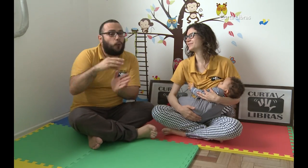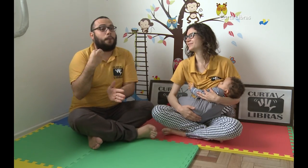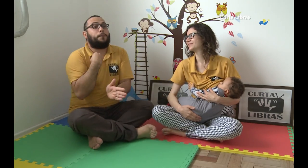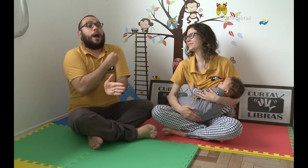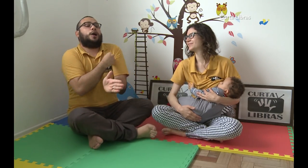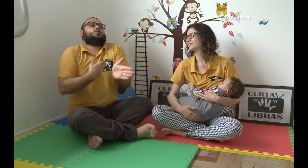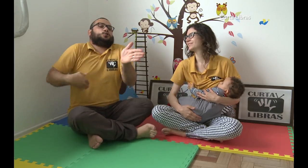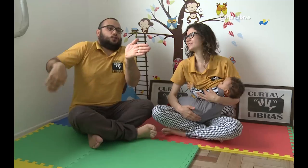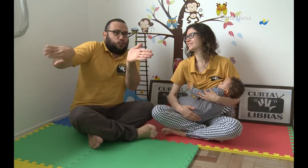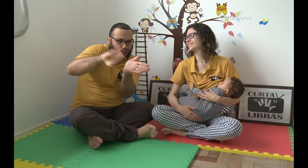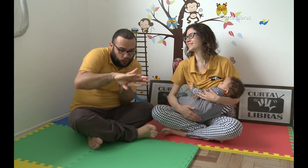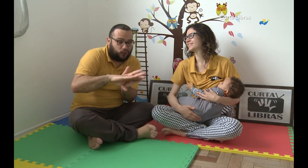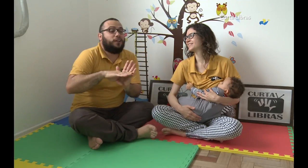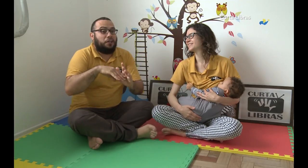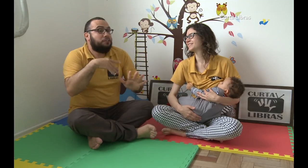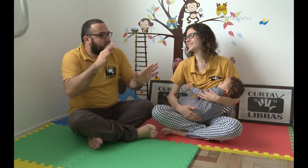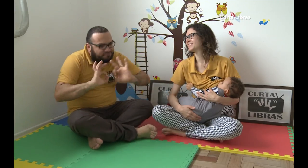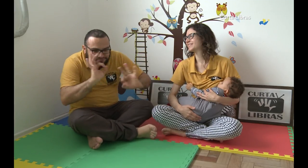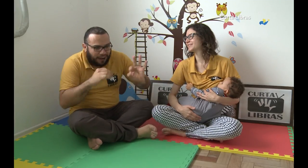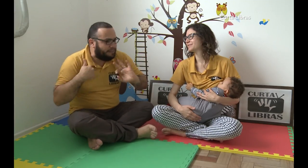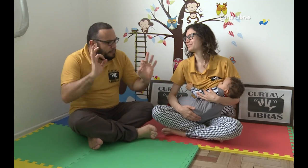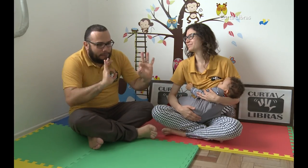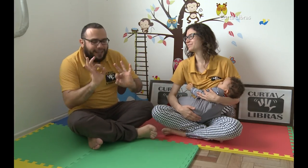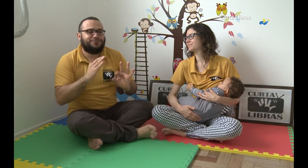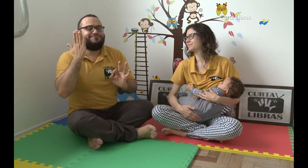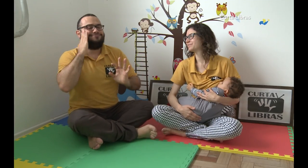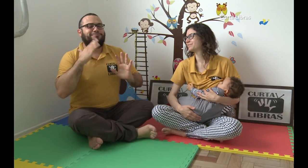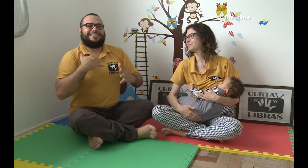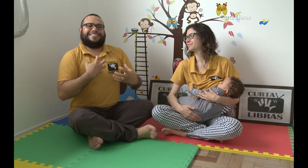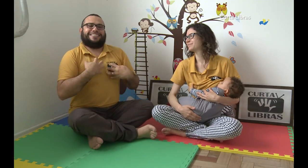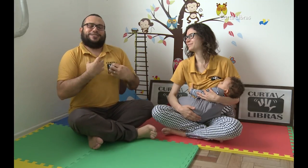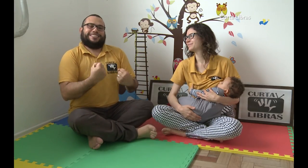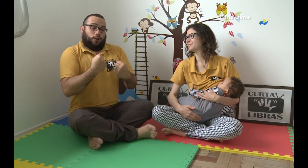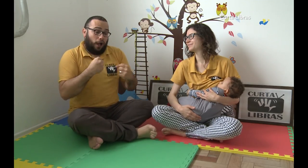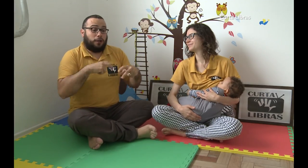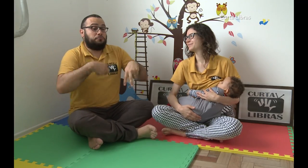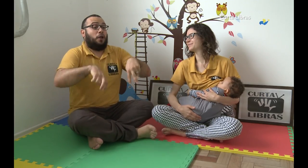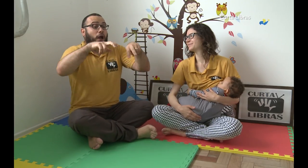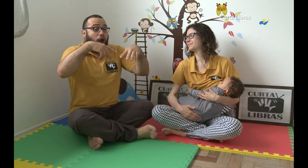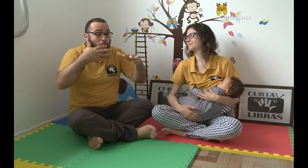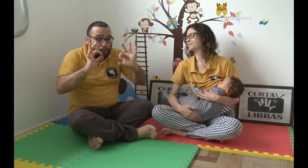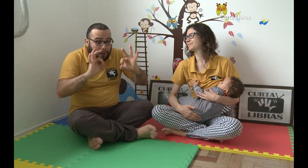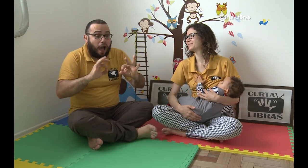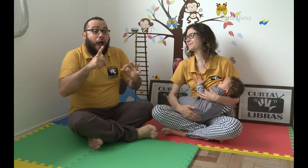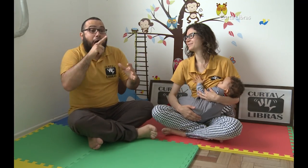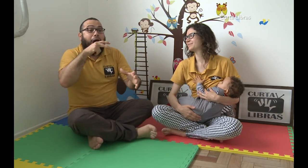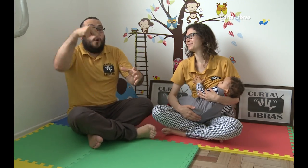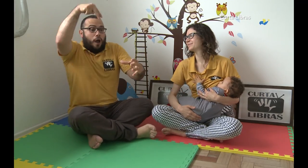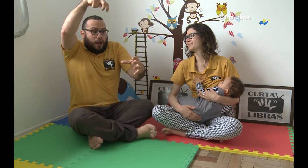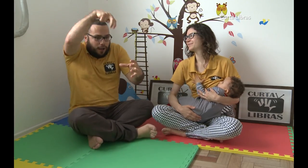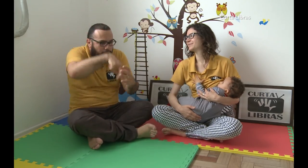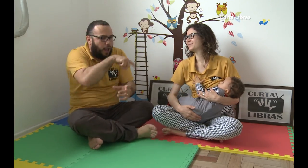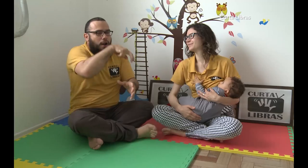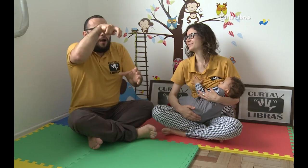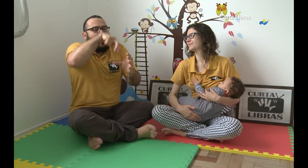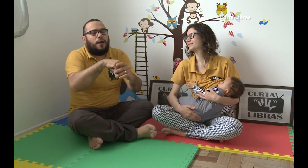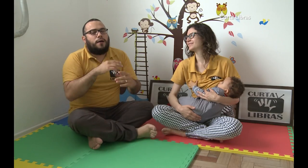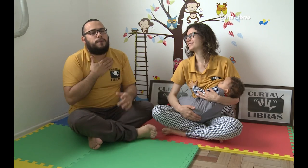Mas daí a doula também chegou E o médico arrumou tudo E ficamos mais seguros Aí a Fran entrou na água E começou a se